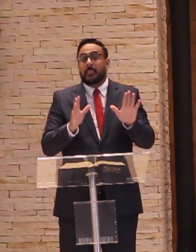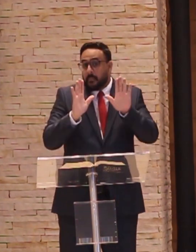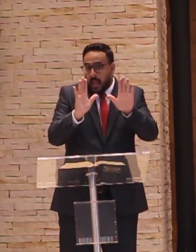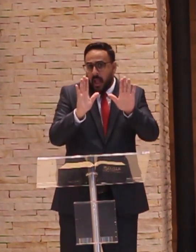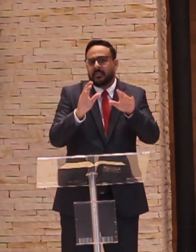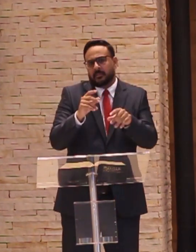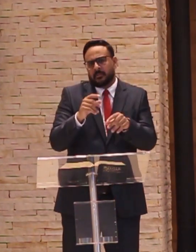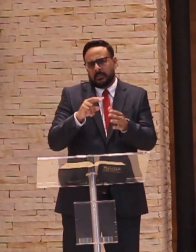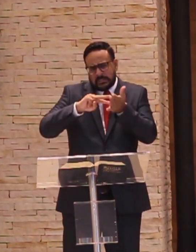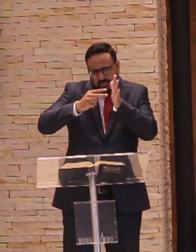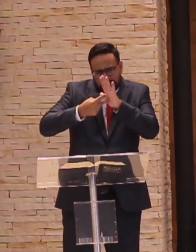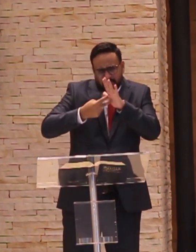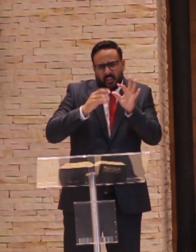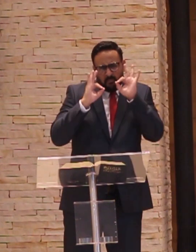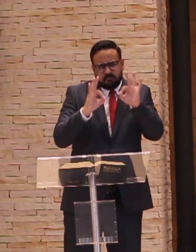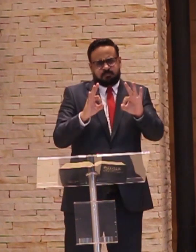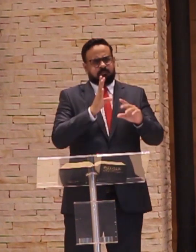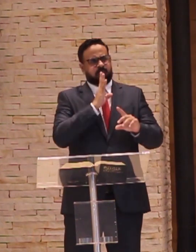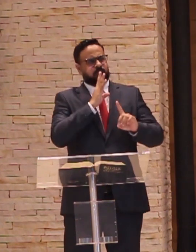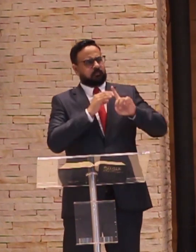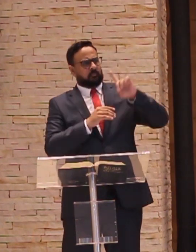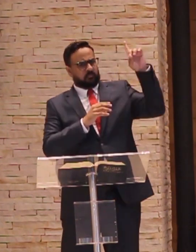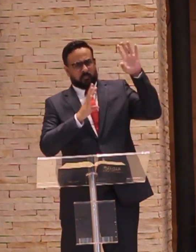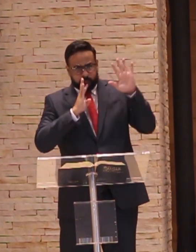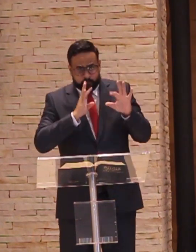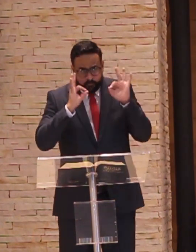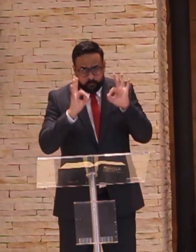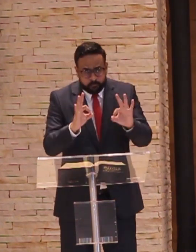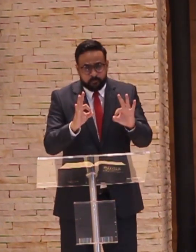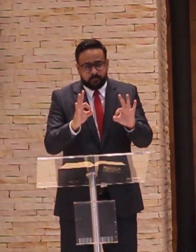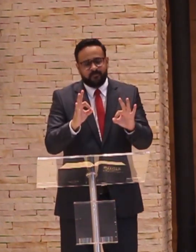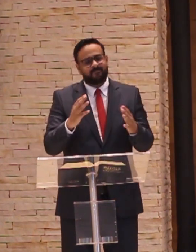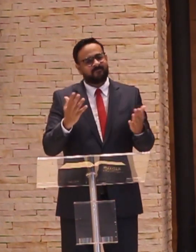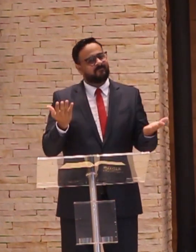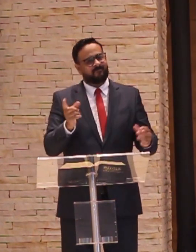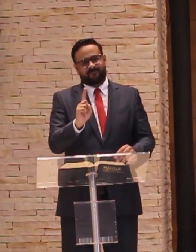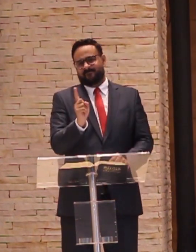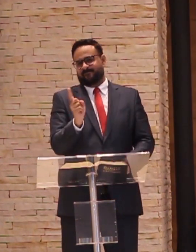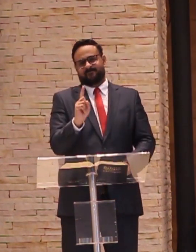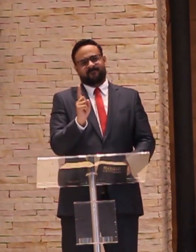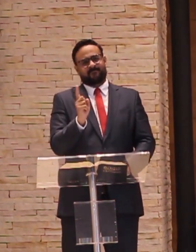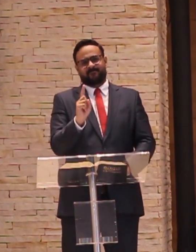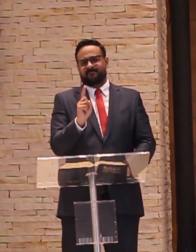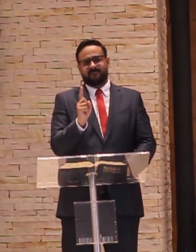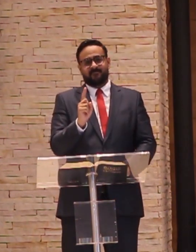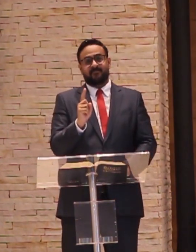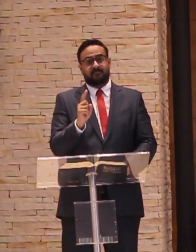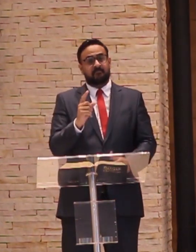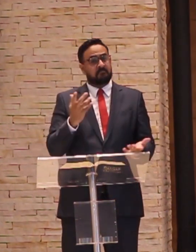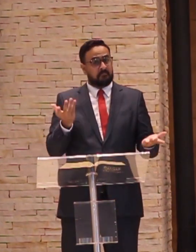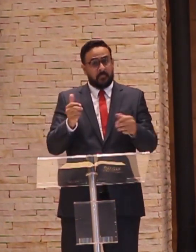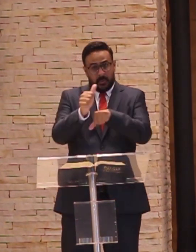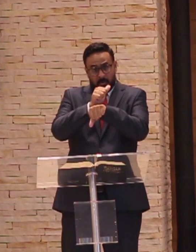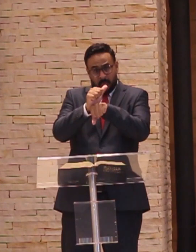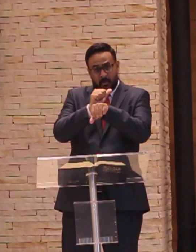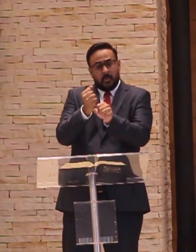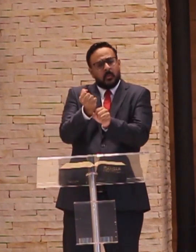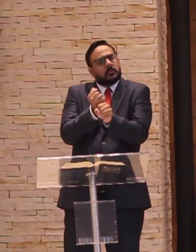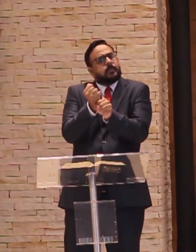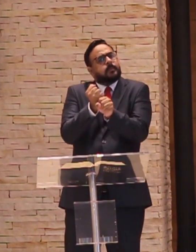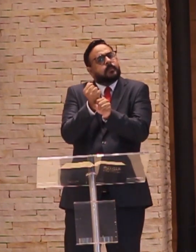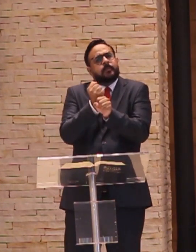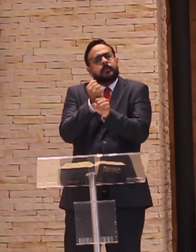a respeito de Jesus, de Moisés, tudo isso te traz na sua cabeça uma ideia de quem é Deus. Mas na verdade não é